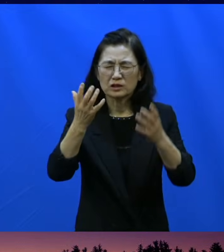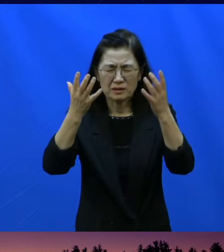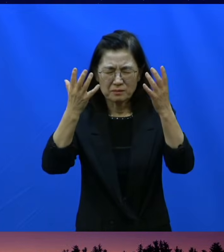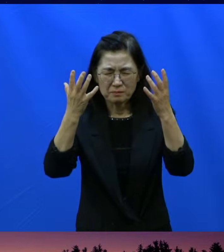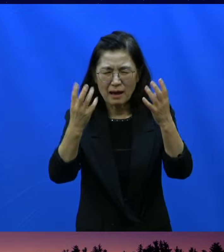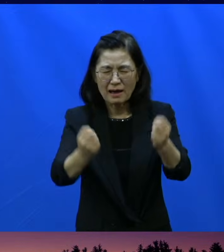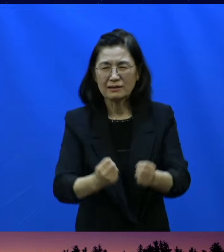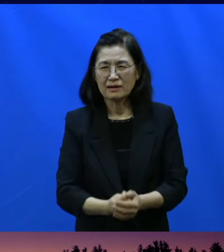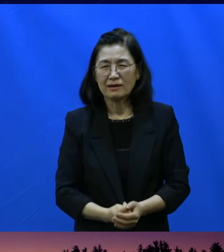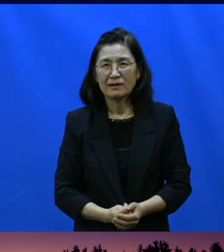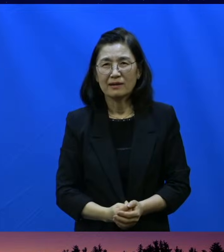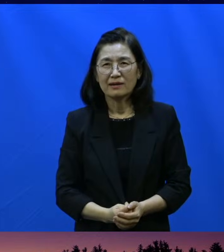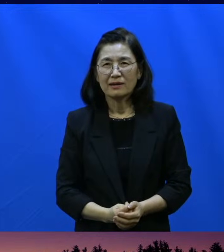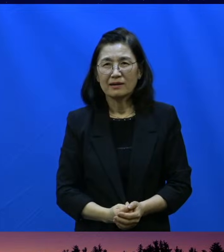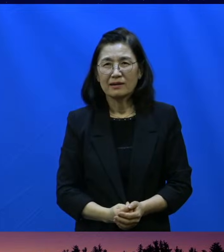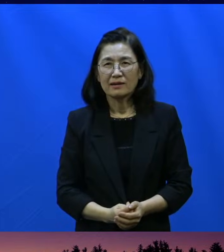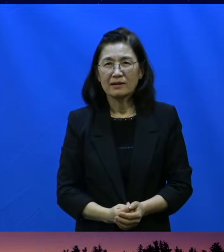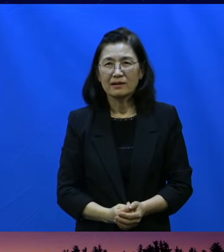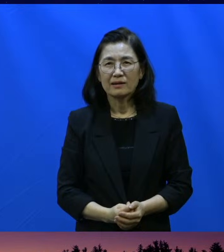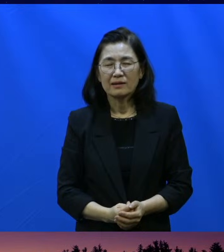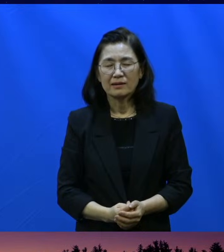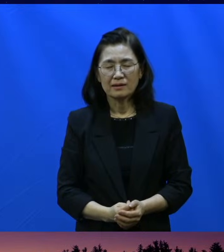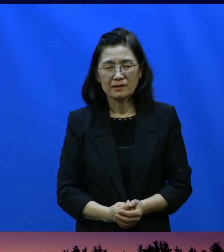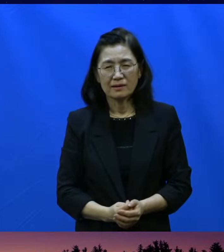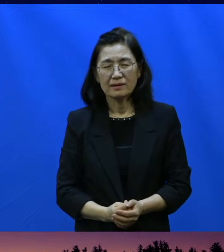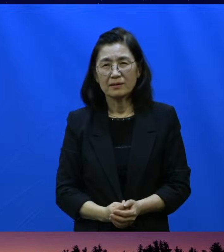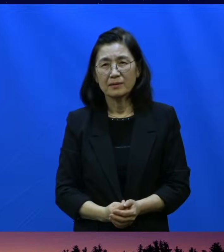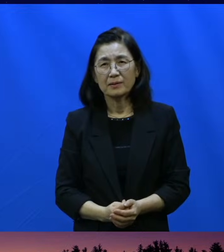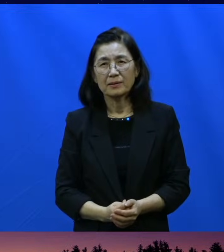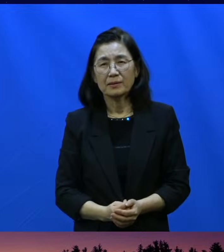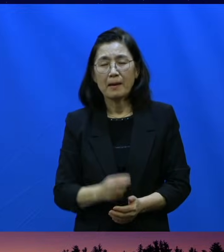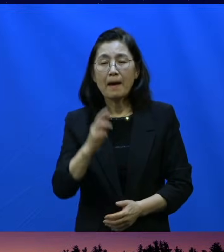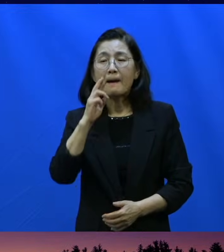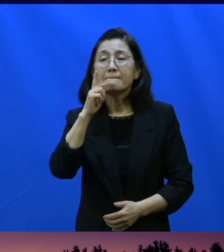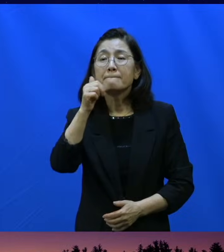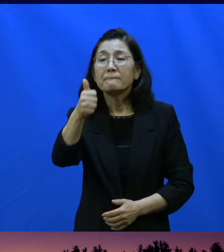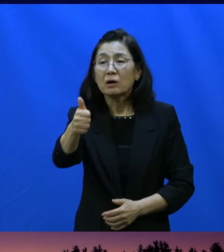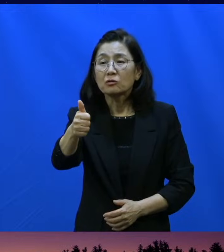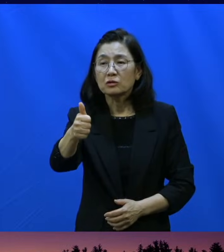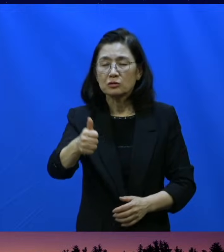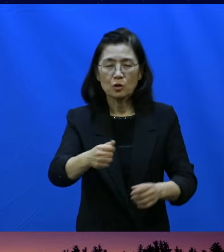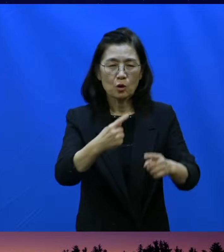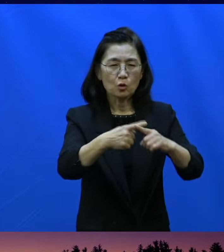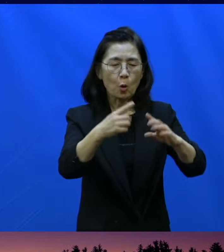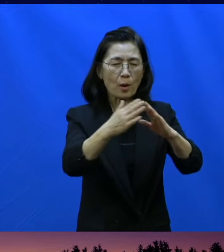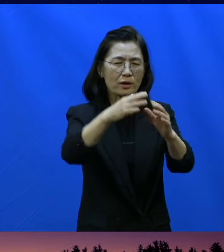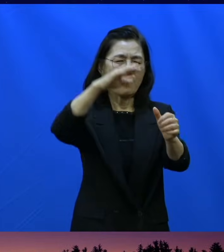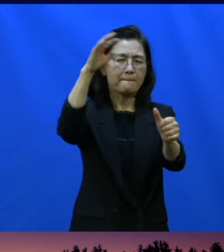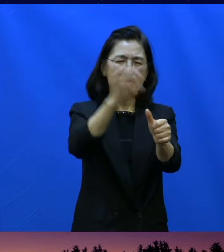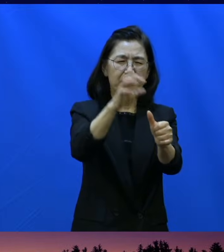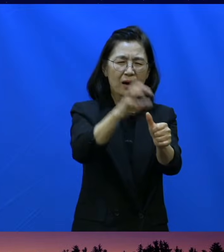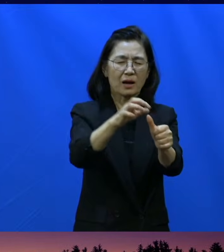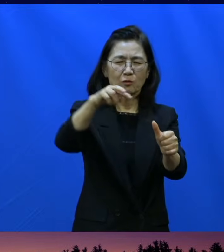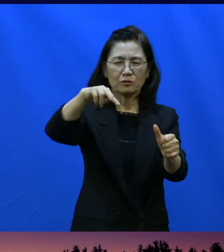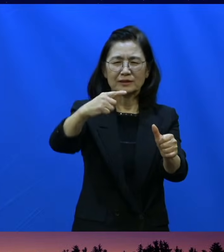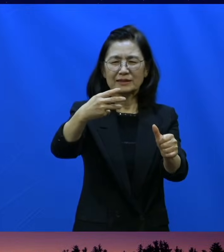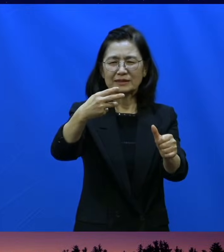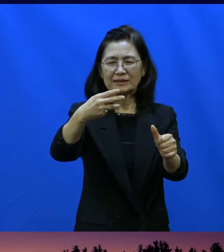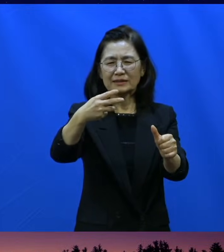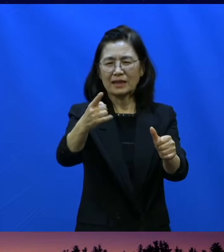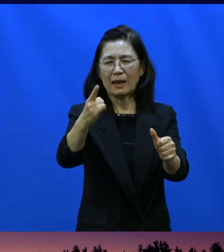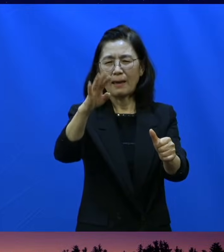바울이 했던 자신의 삶을 보면 굉장히 결격 사유가 많고, 교회를 핍박하는데 앞장을 서고 스데반을 죽이는데도 앞장을